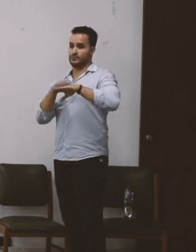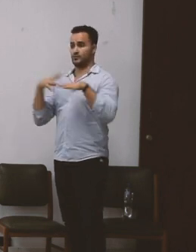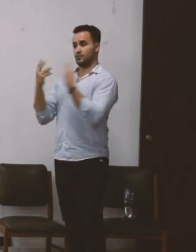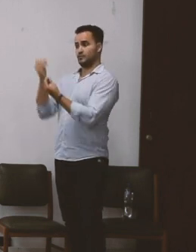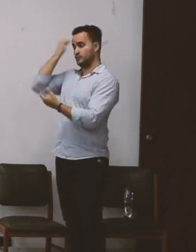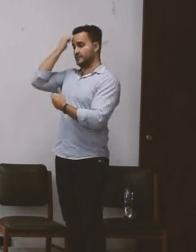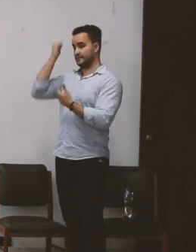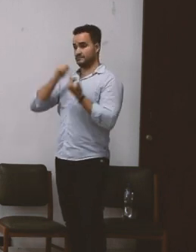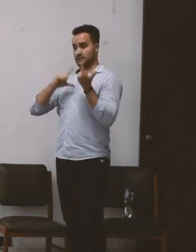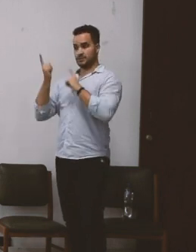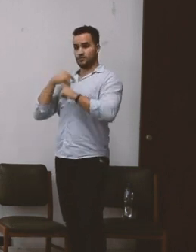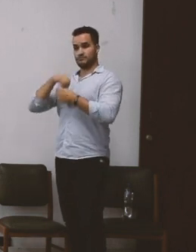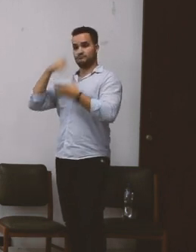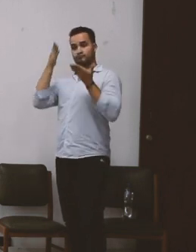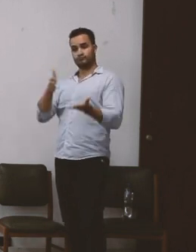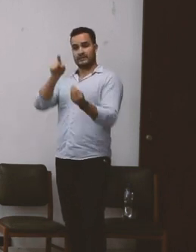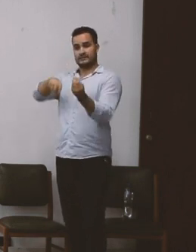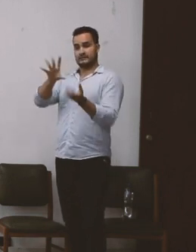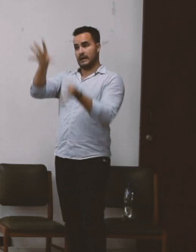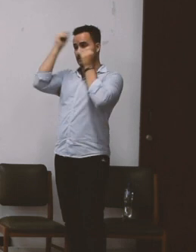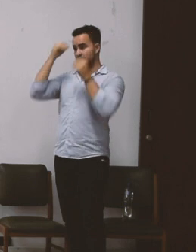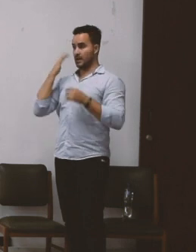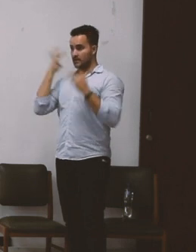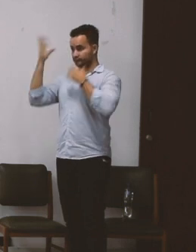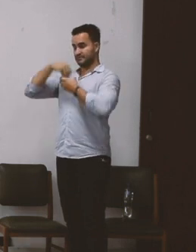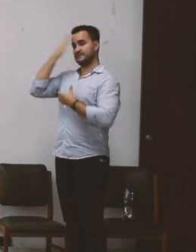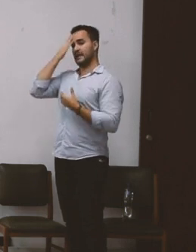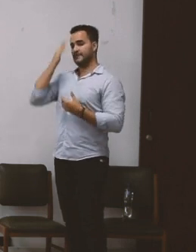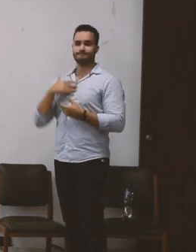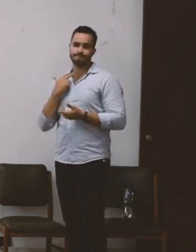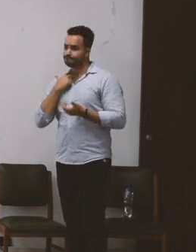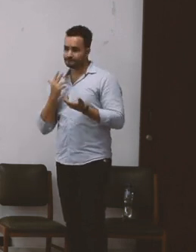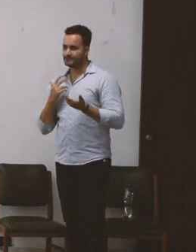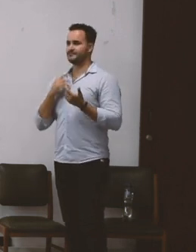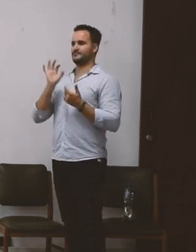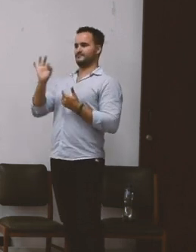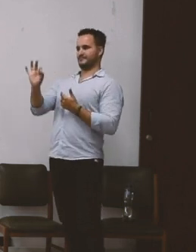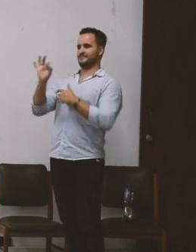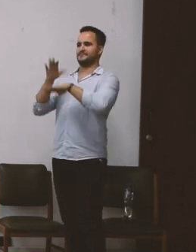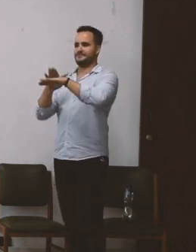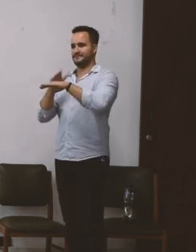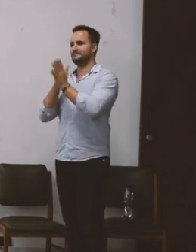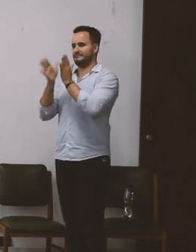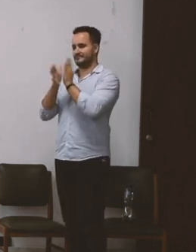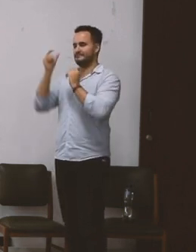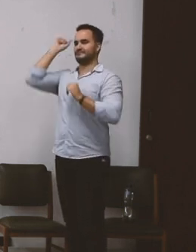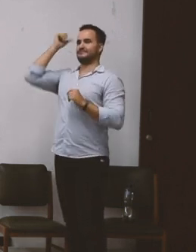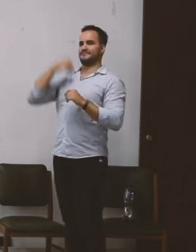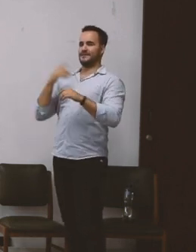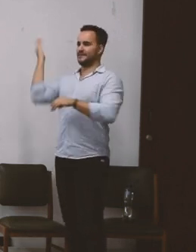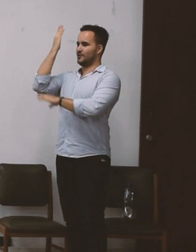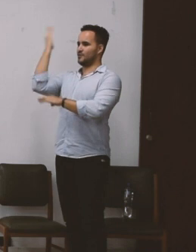docentes para atender las necesidades de aprendizaje de Martí. Y esto me hace recordar una de las escenas iniciales de la